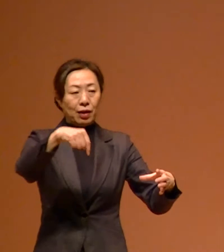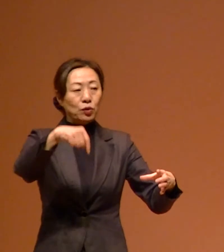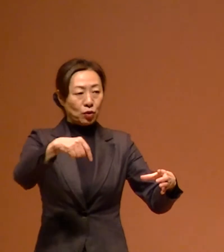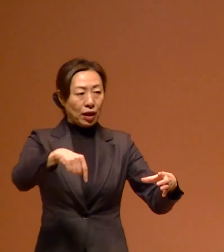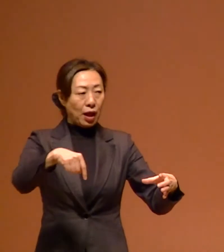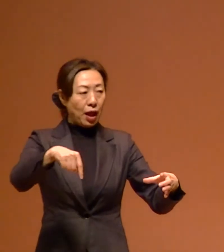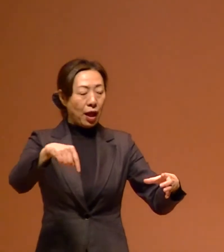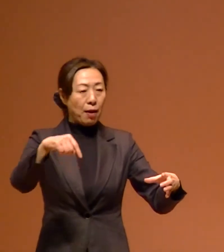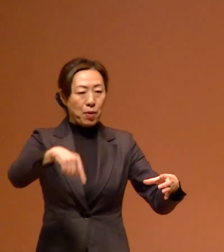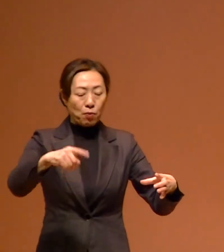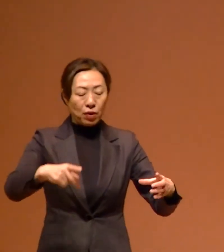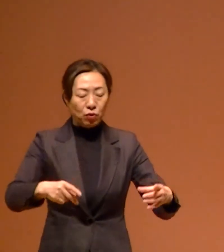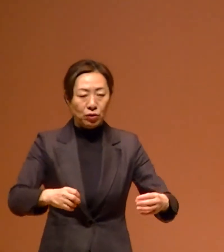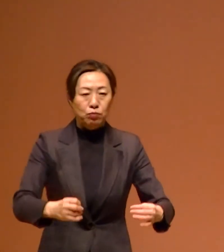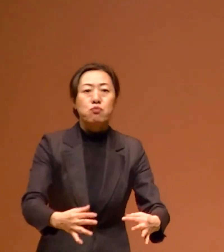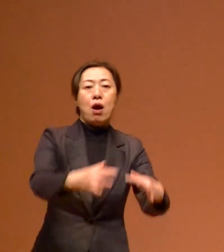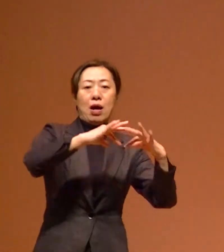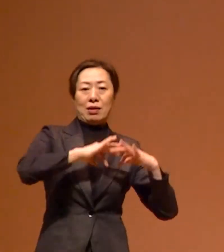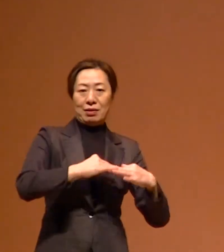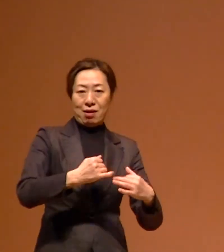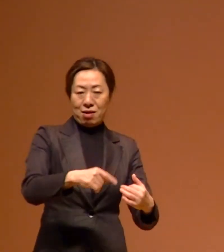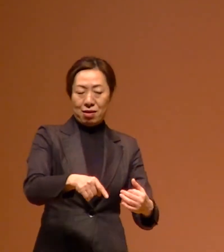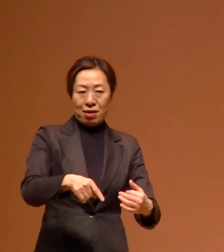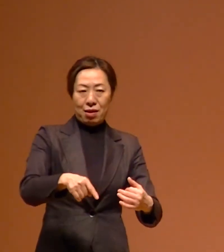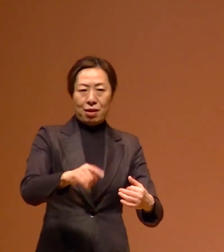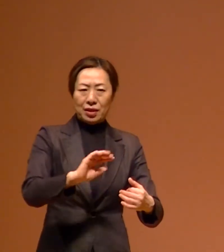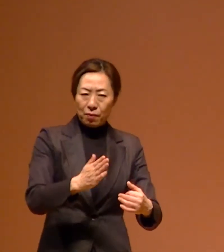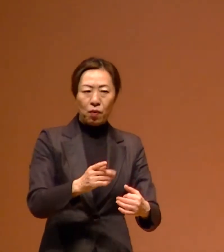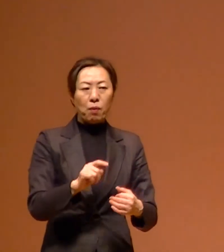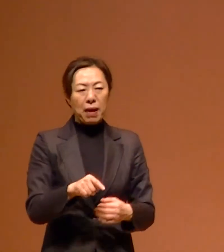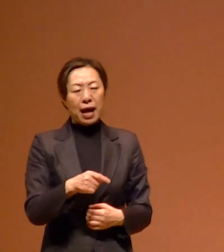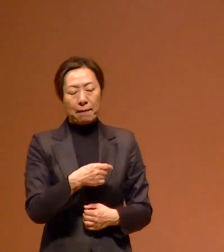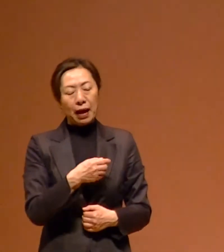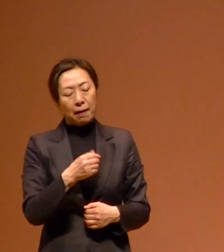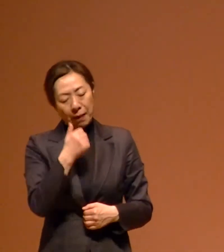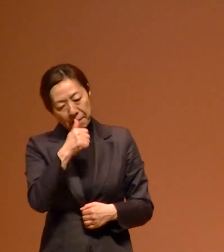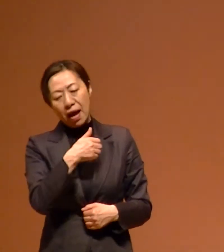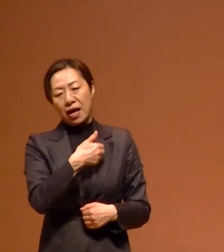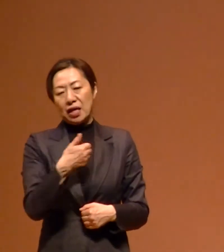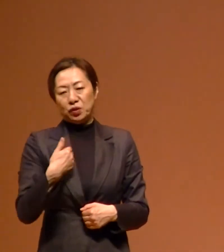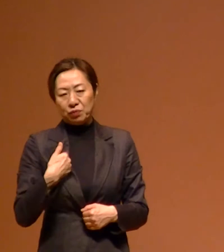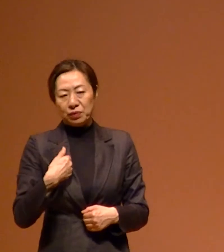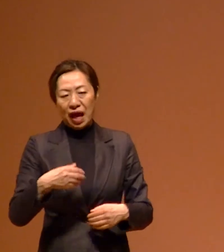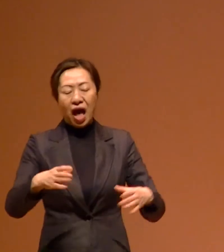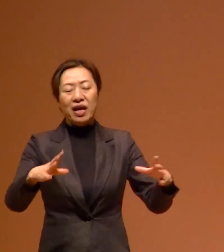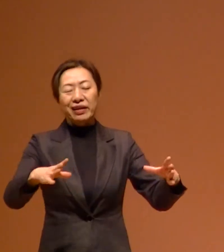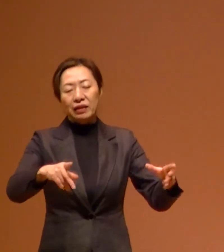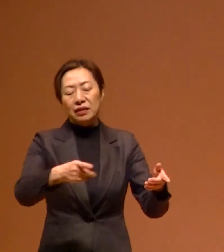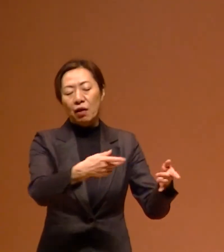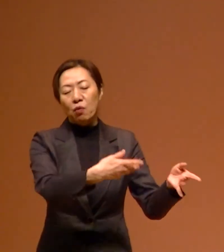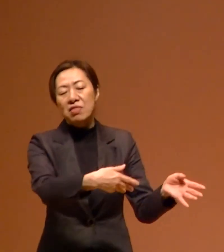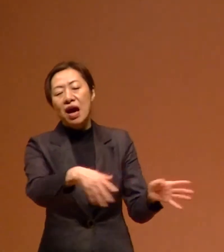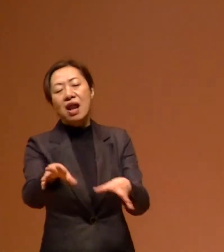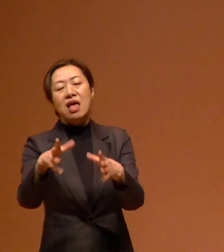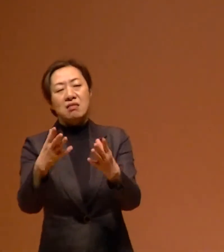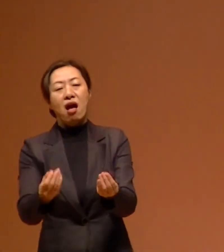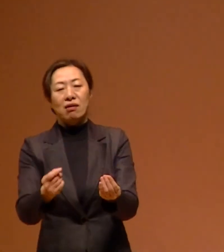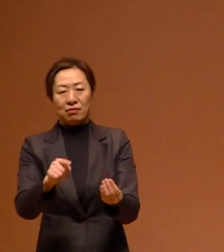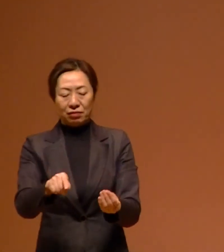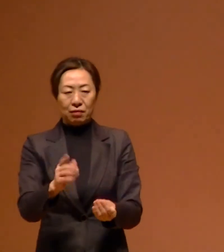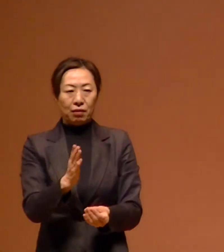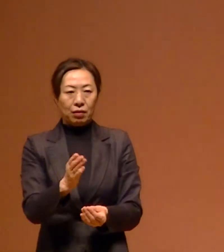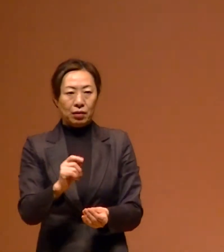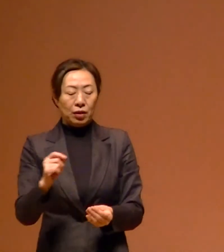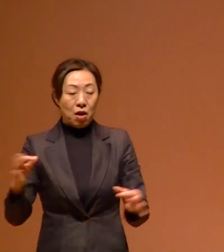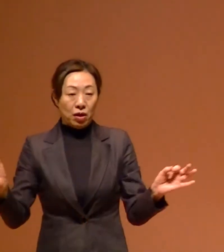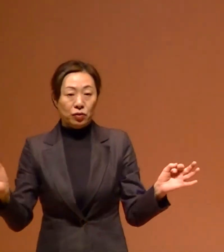目の前に流れてきて、まだそれでも余裕なんですけど、まあ生けすが流れたなって思ってるうちに、急